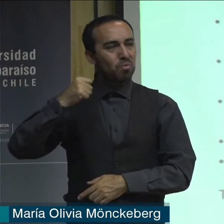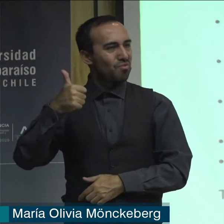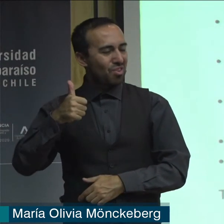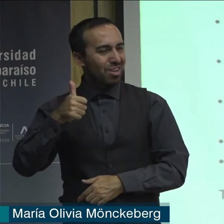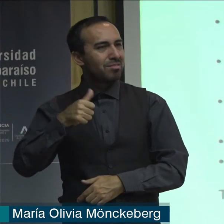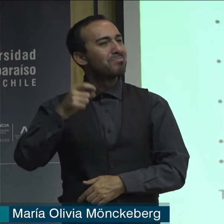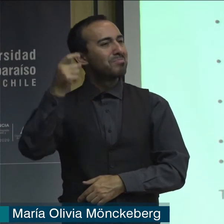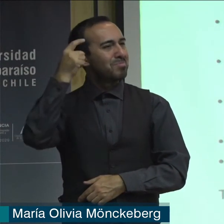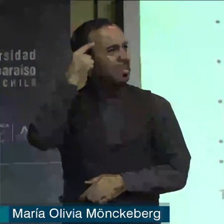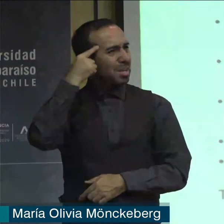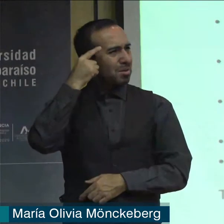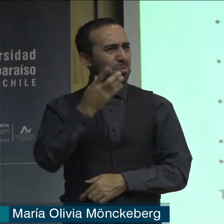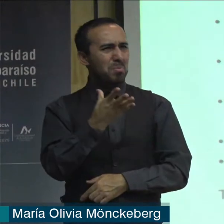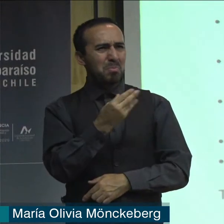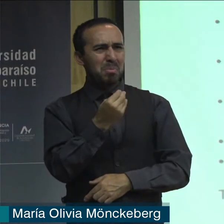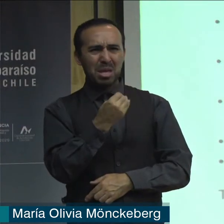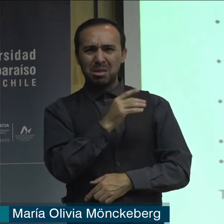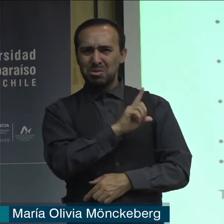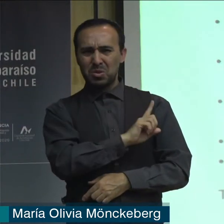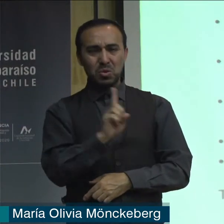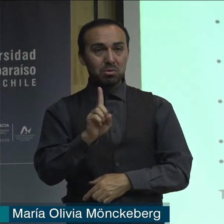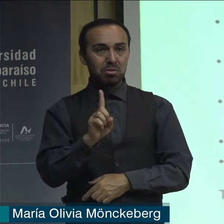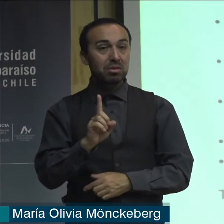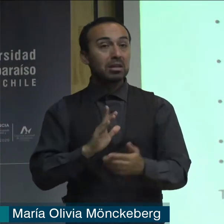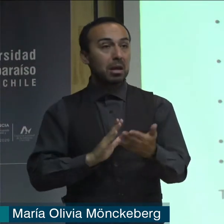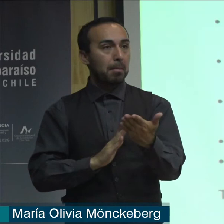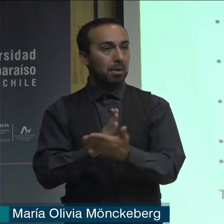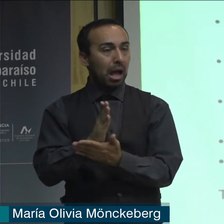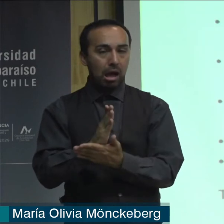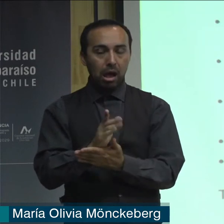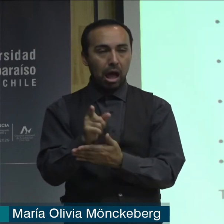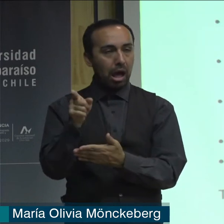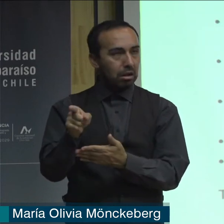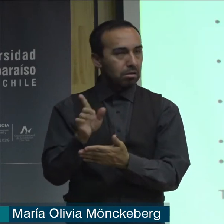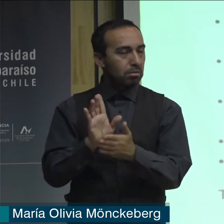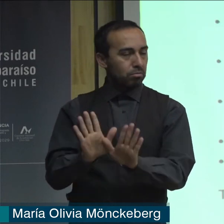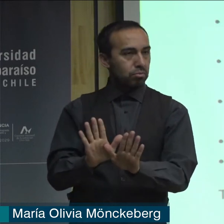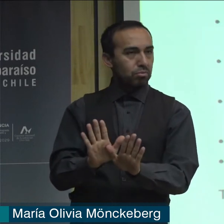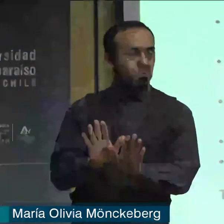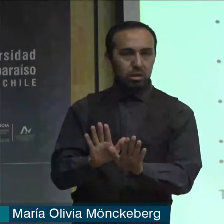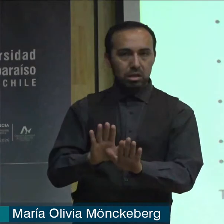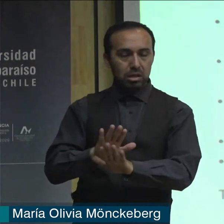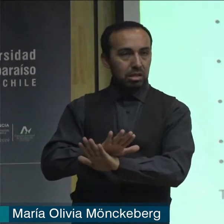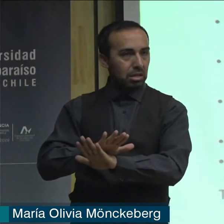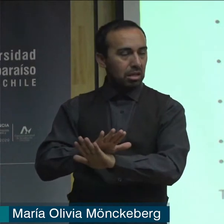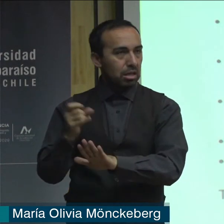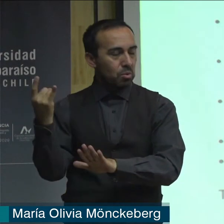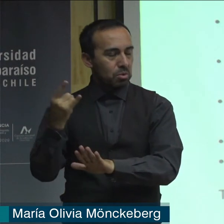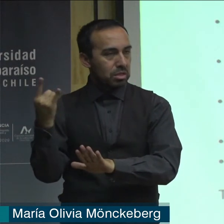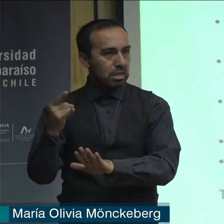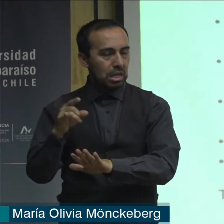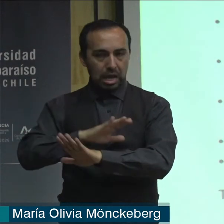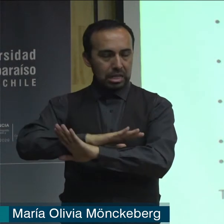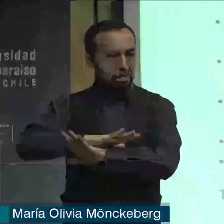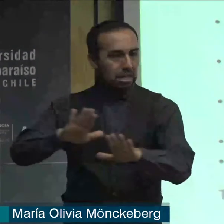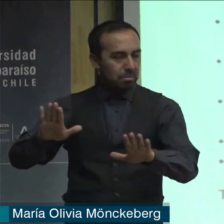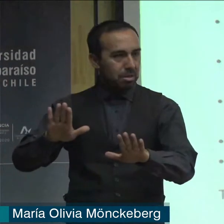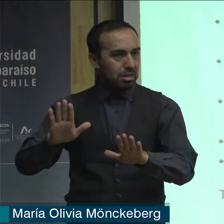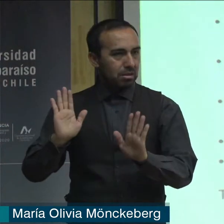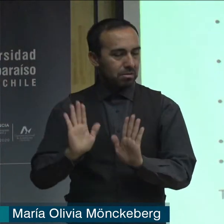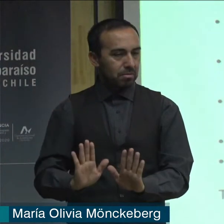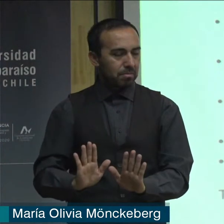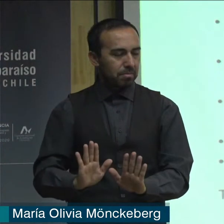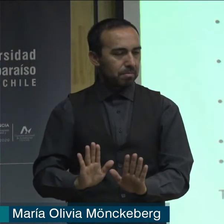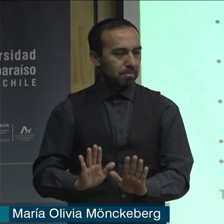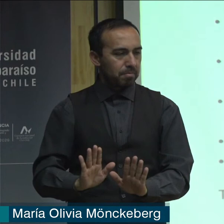algo que que sale de la universidad pero que tiene mucha importancia en el devenir político yo creo no creo